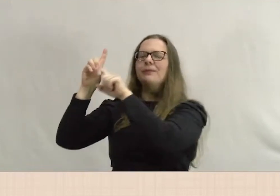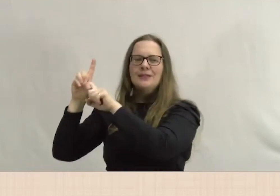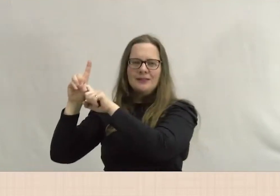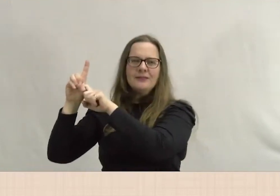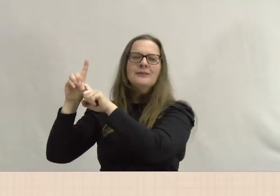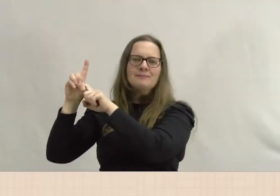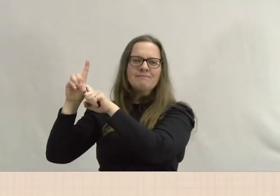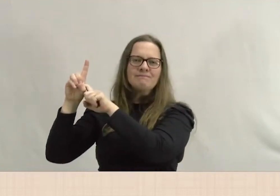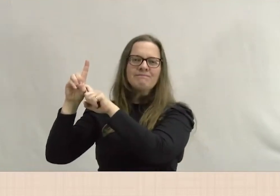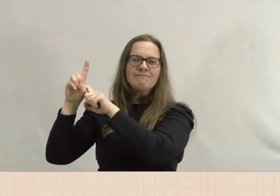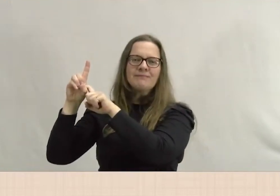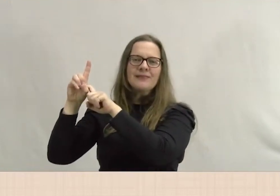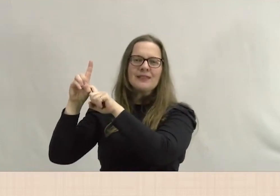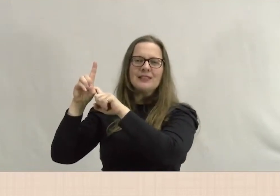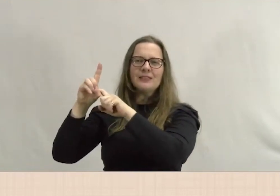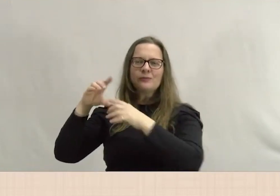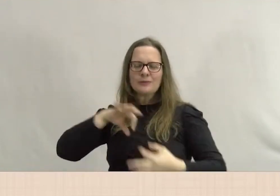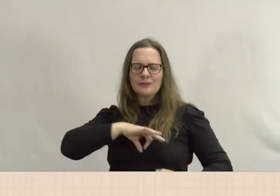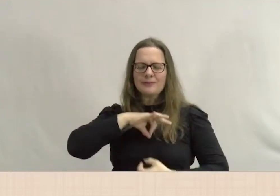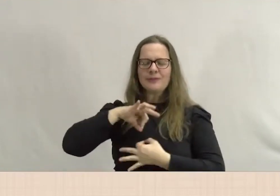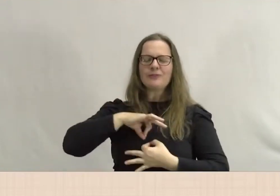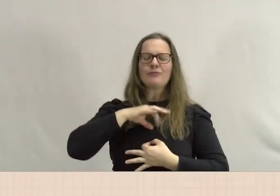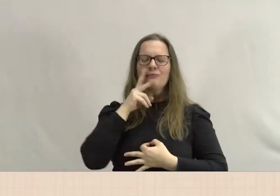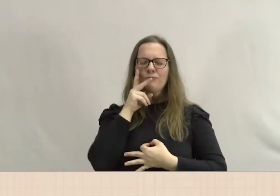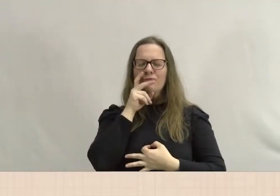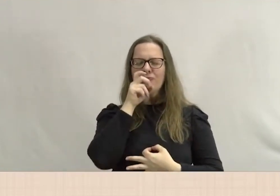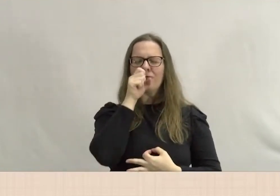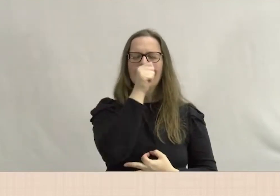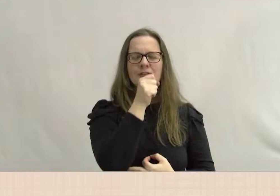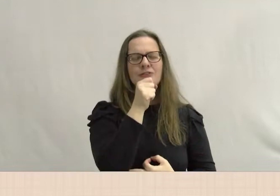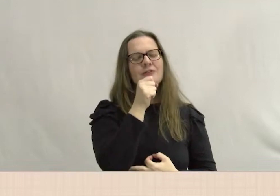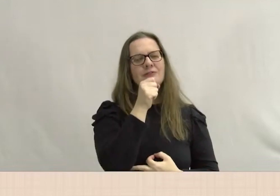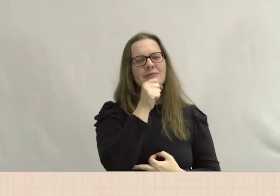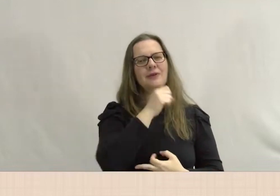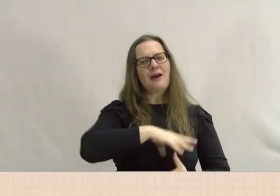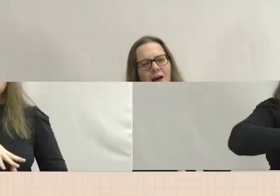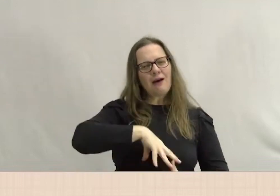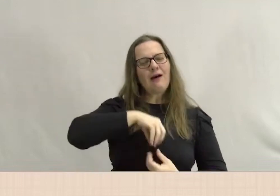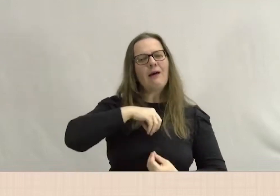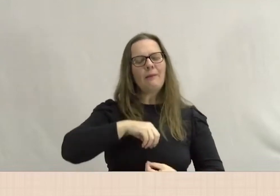tecido fica mais forte, tem mais valor.